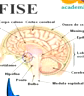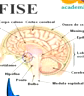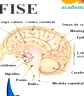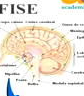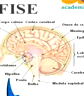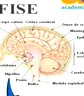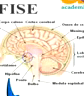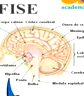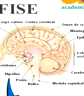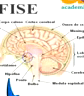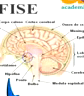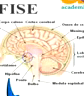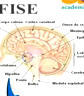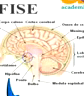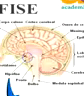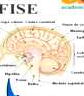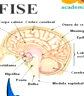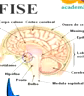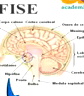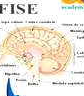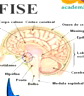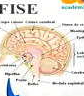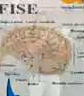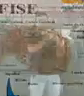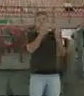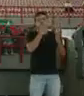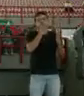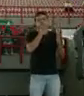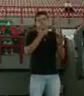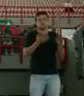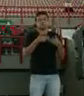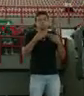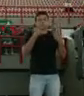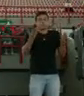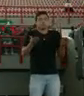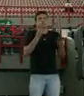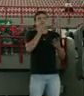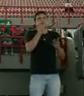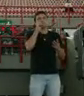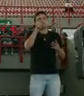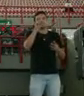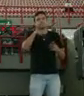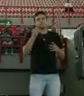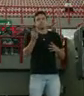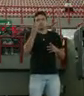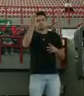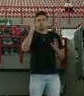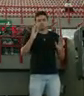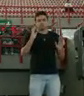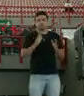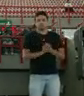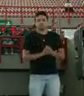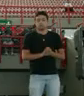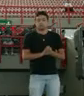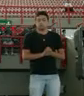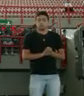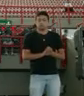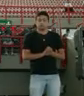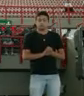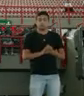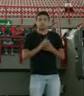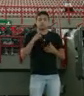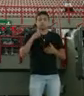glândula, tá certo? Aí você vai dizer, Lázaro, e essa hipófise, ela é tão importante assim? Pessoal, aí estão